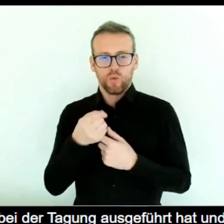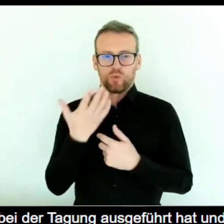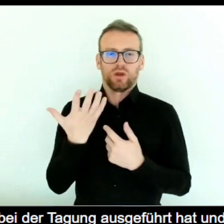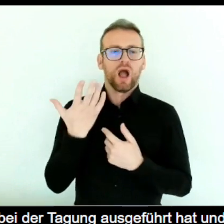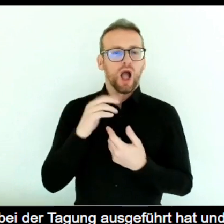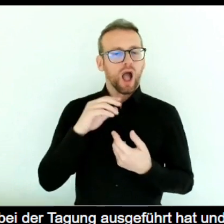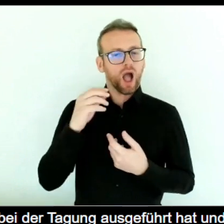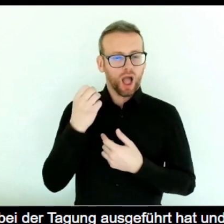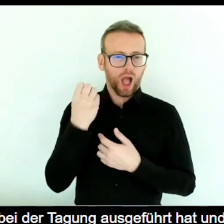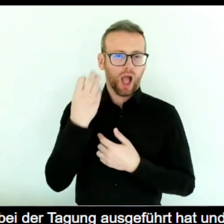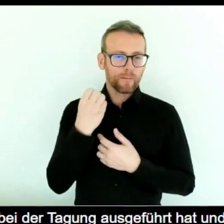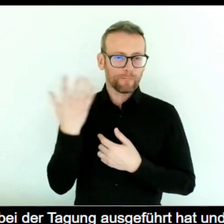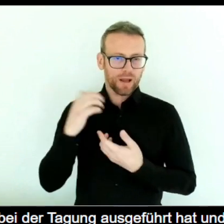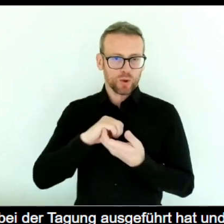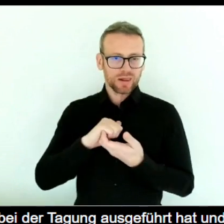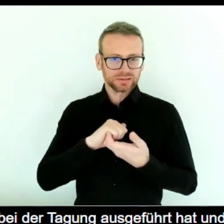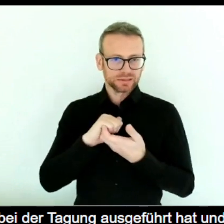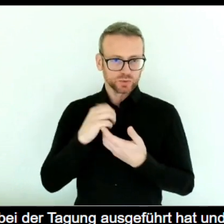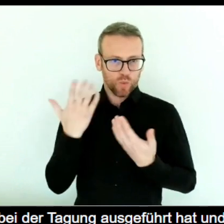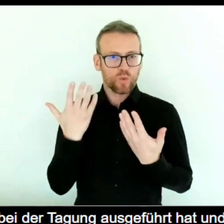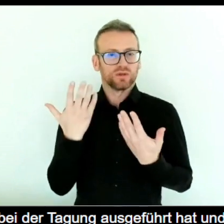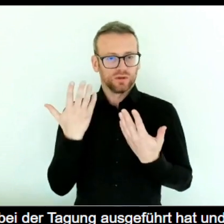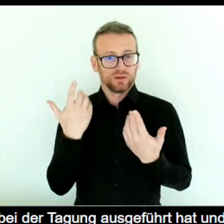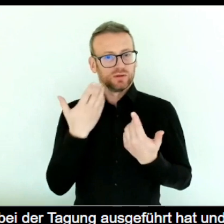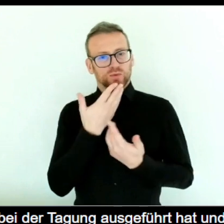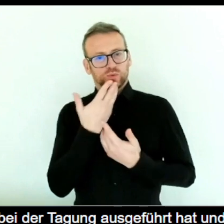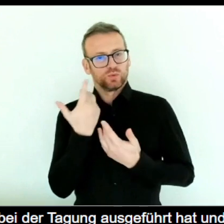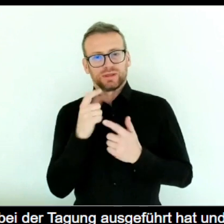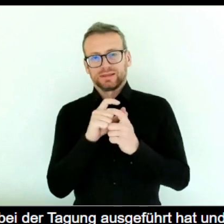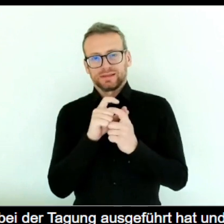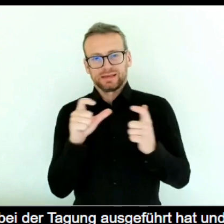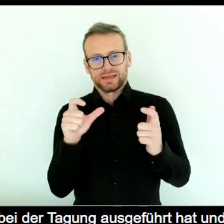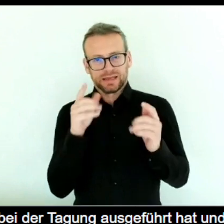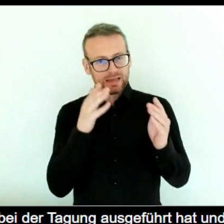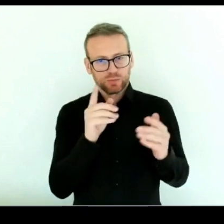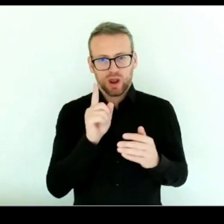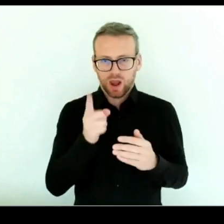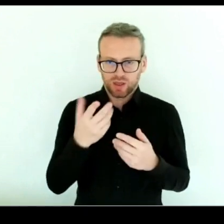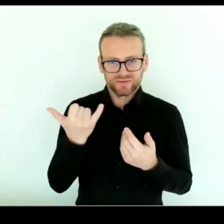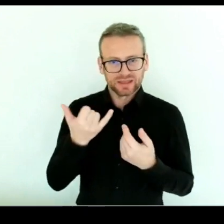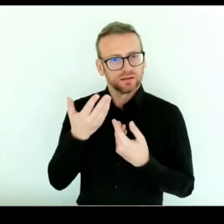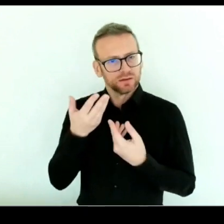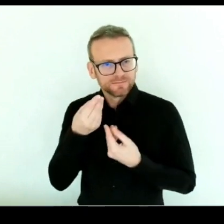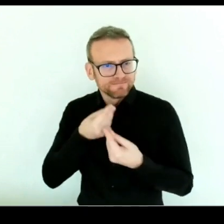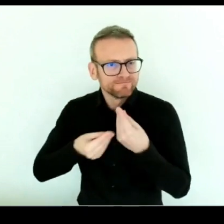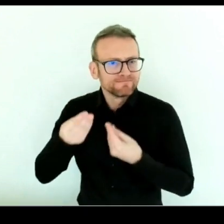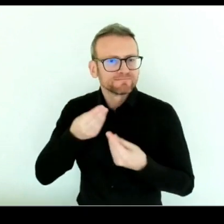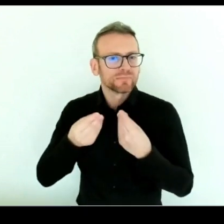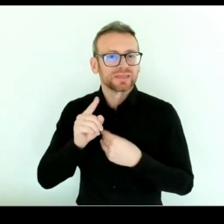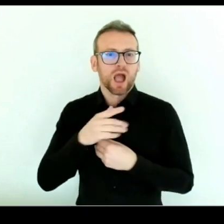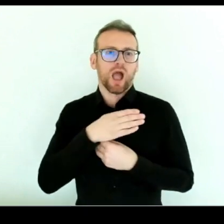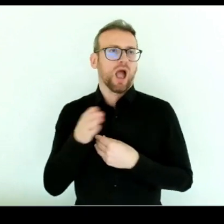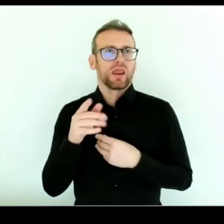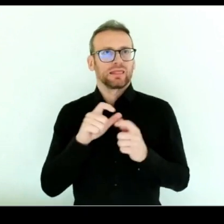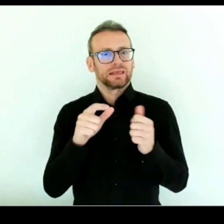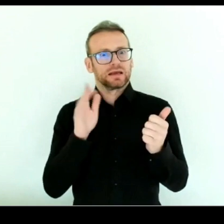eben der Bereich des Sozialministeriums ist betroffen durch die Fortführung der Sprach